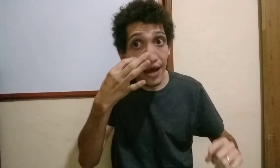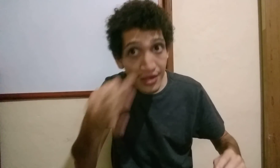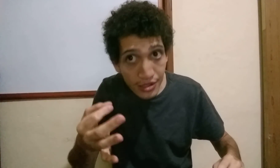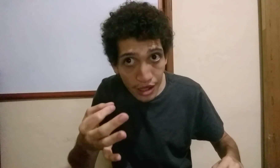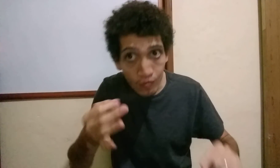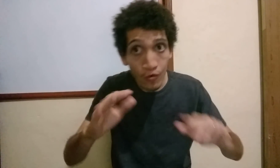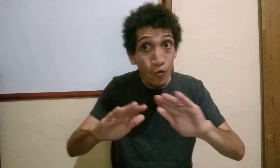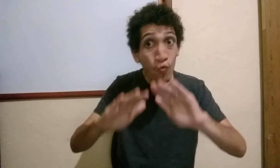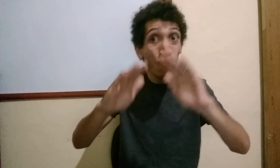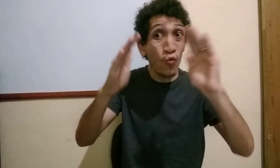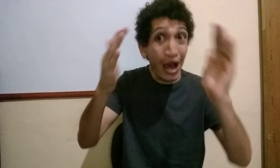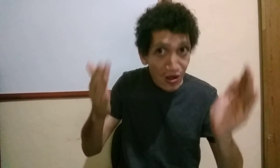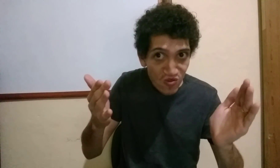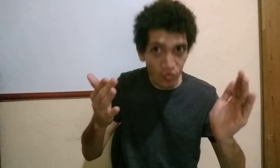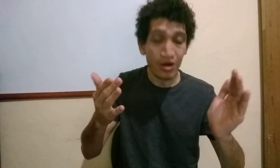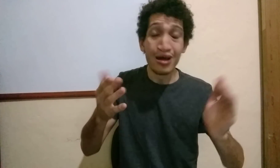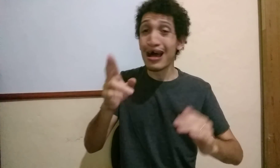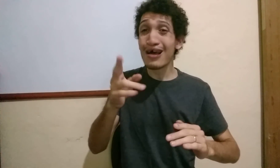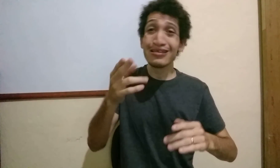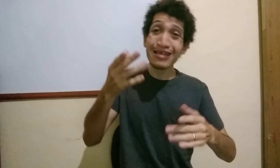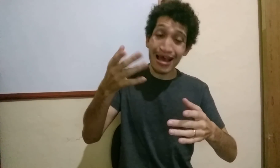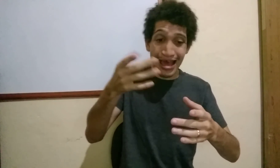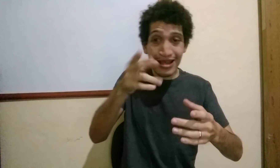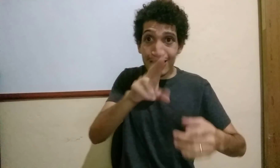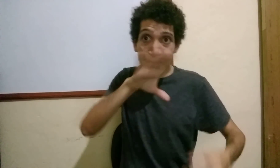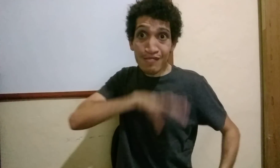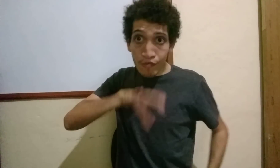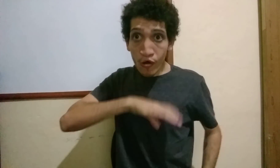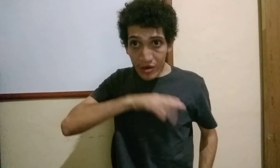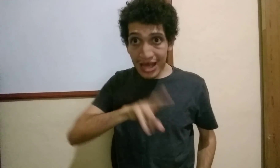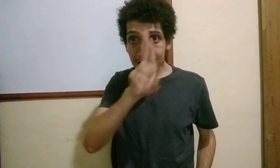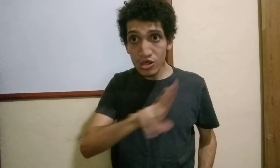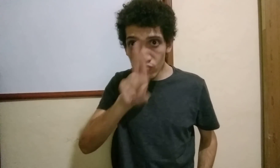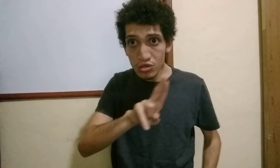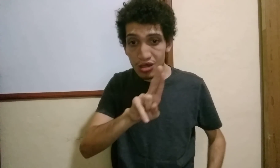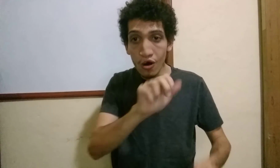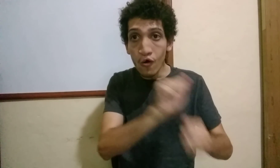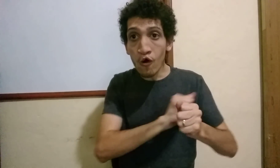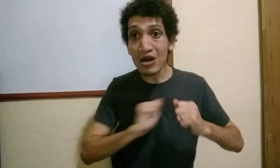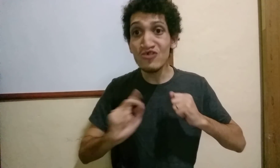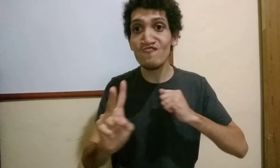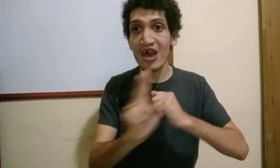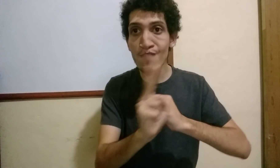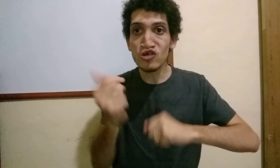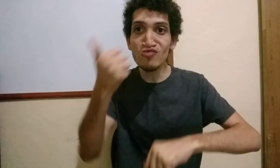Atenção! Quando o português se usa com um adverbe de